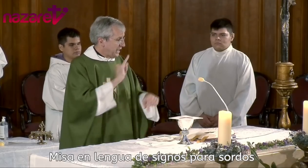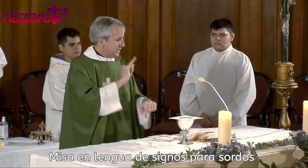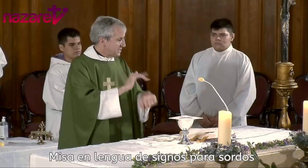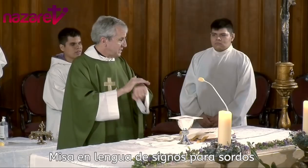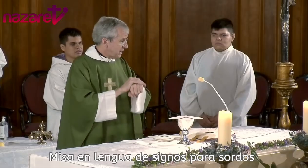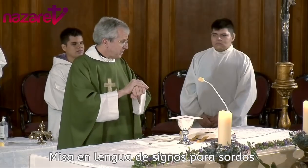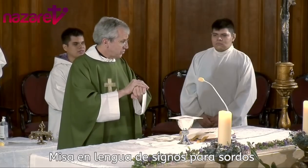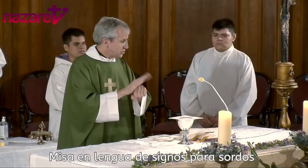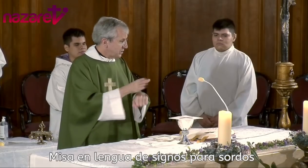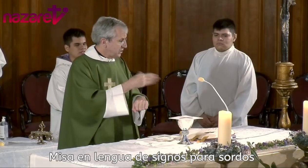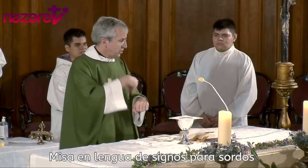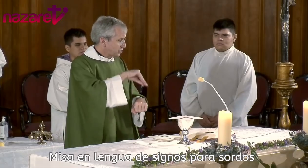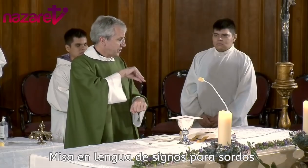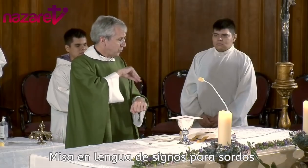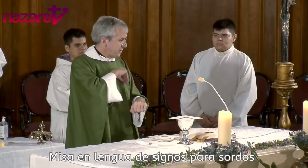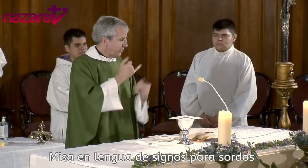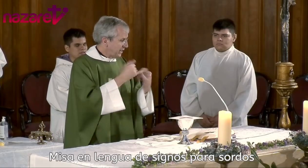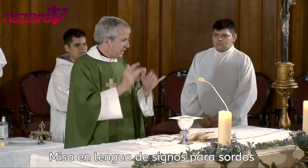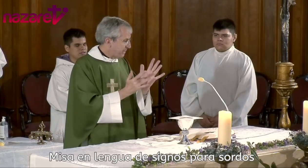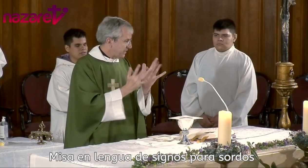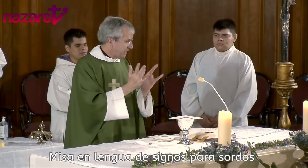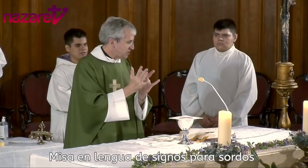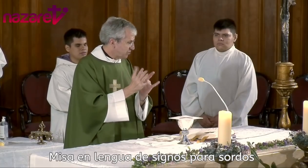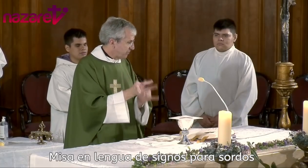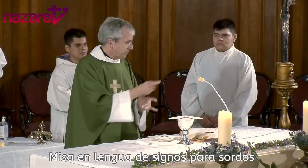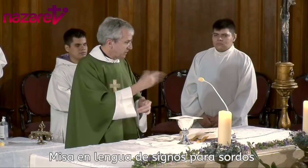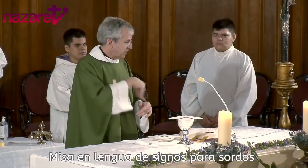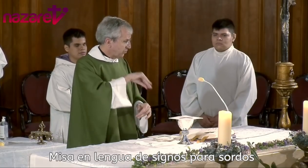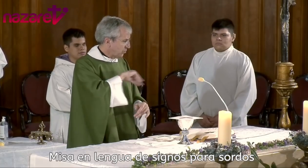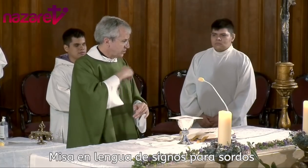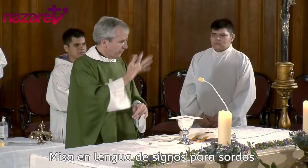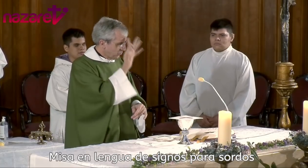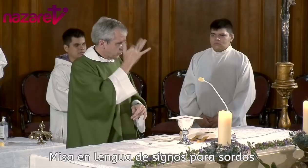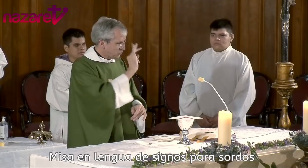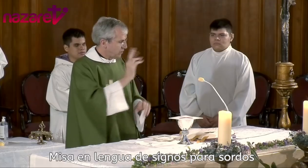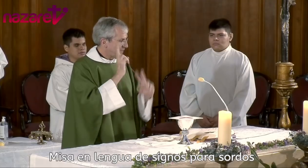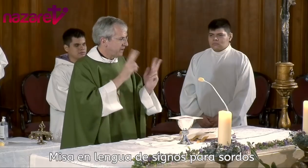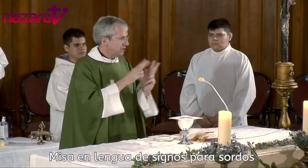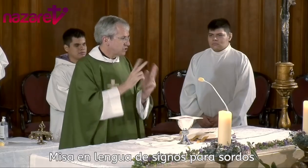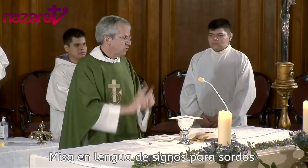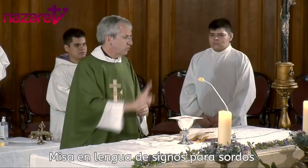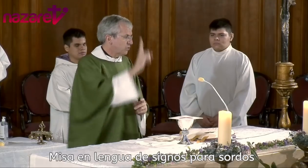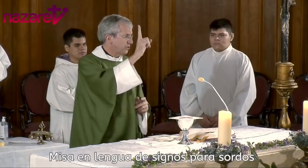familiares y amigos, y de los que durmieron en la paz de Cristo, de todos los difuntos cuya fe solo tú